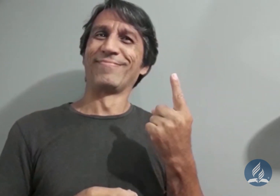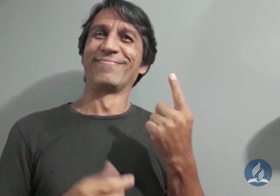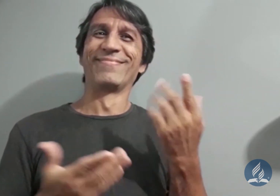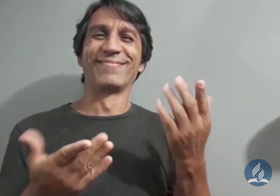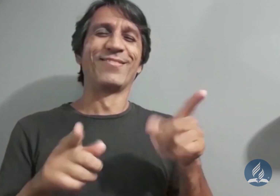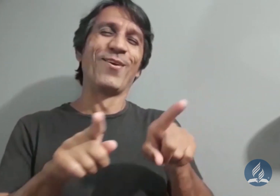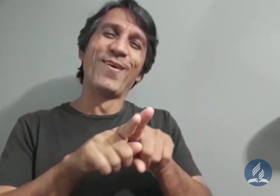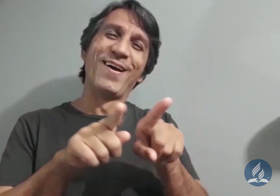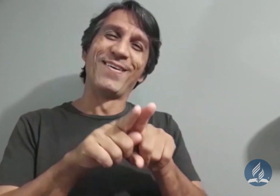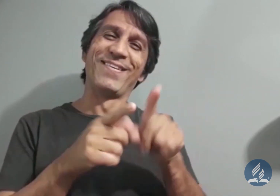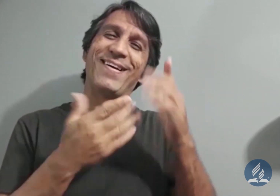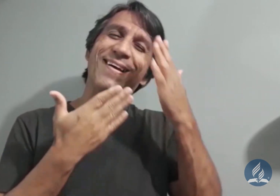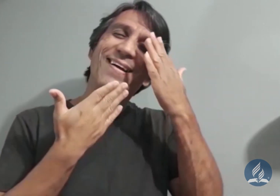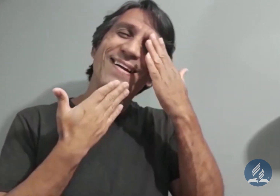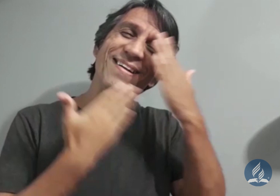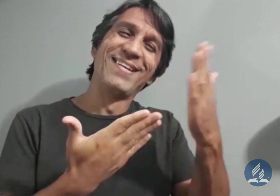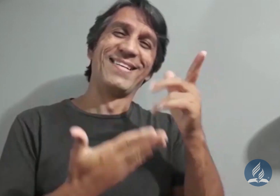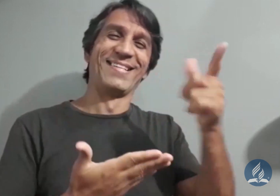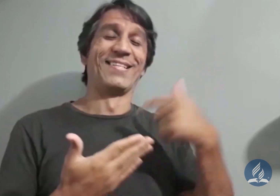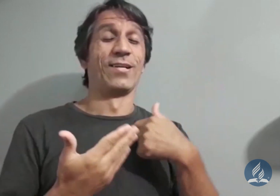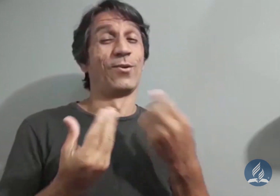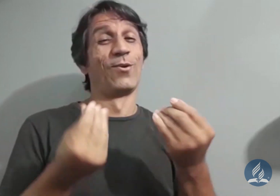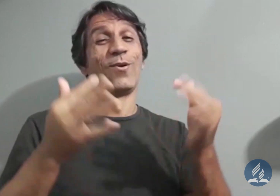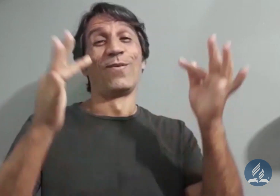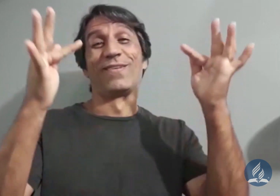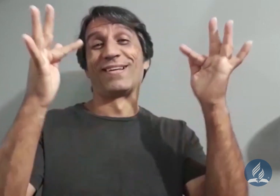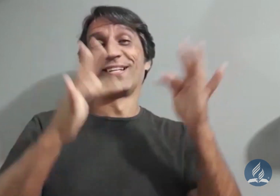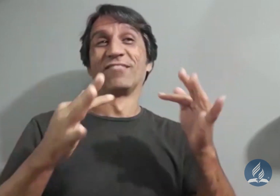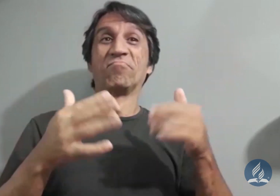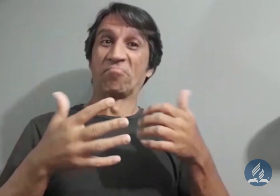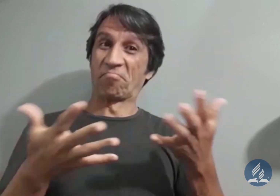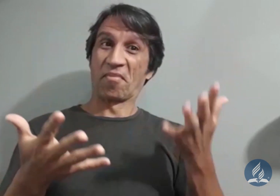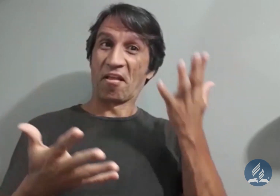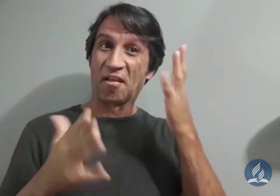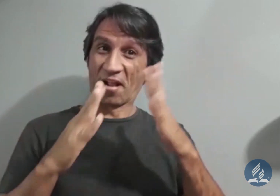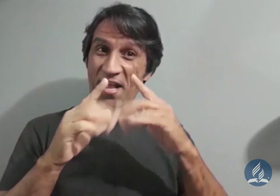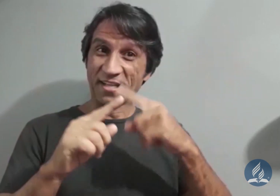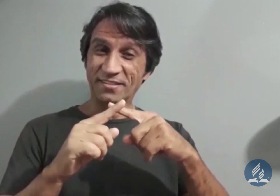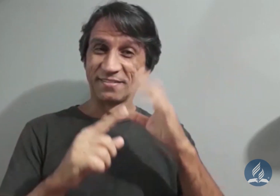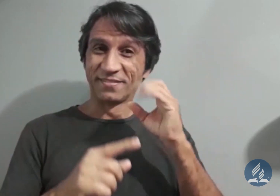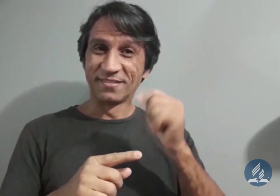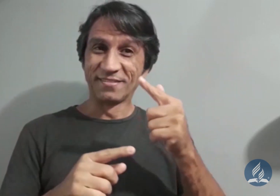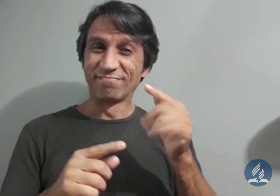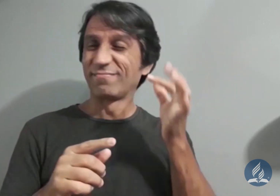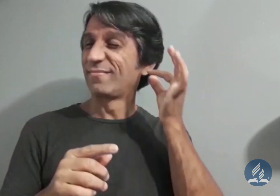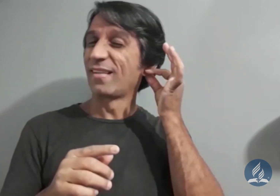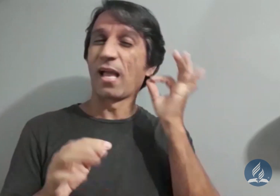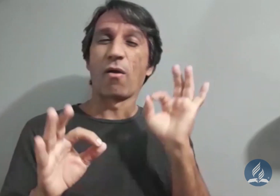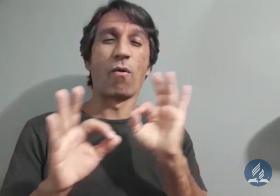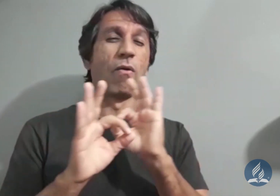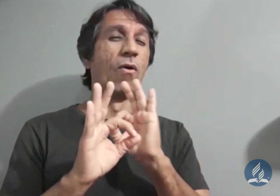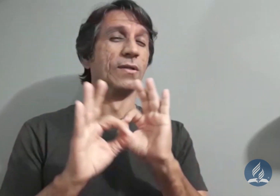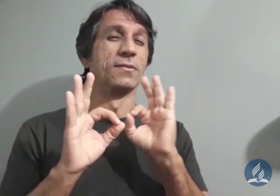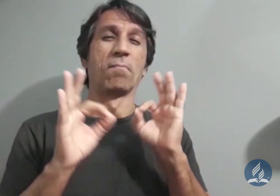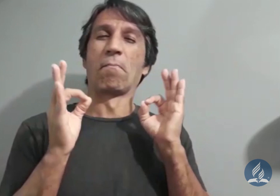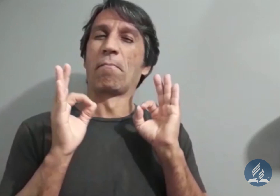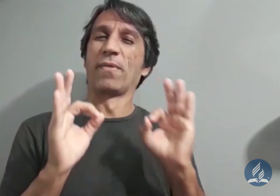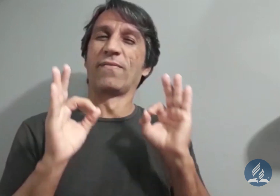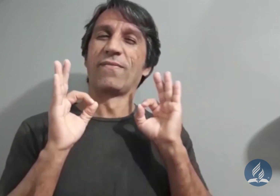sobre o assunto do sábado e eu agradeço muito a ela. Estou muito feliz e a igreja adventista é